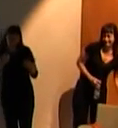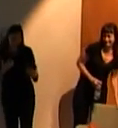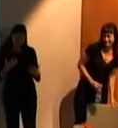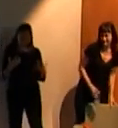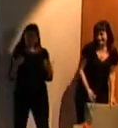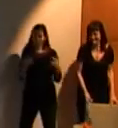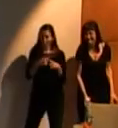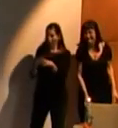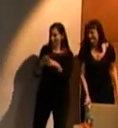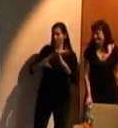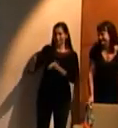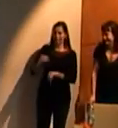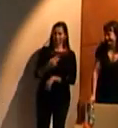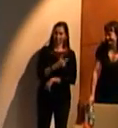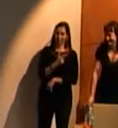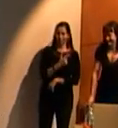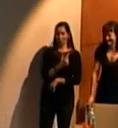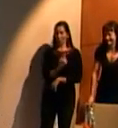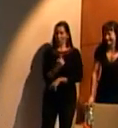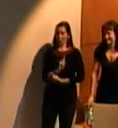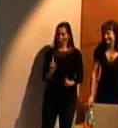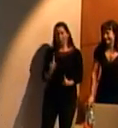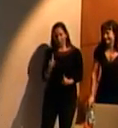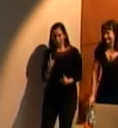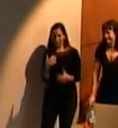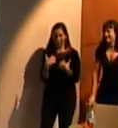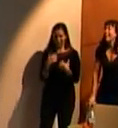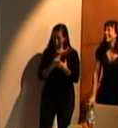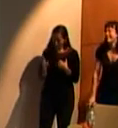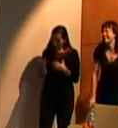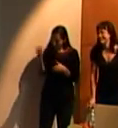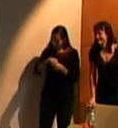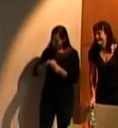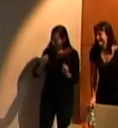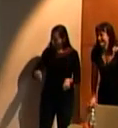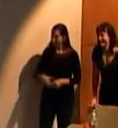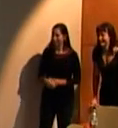cet espace et être un peu moins seul. N'hésitez pas à venir.